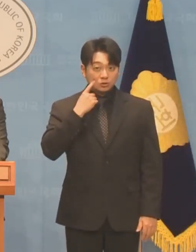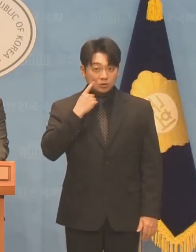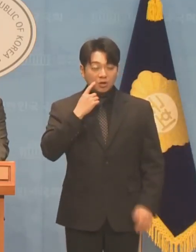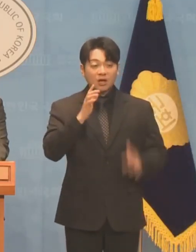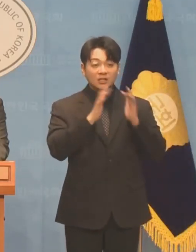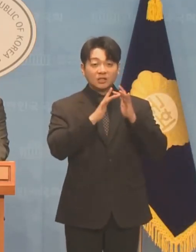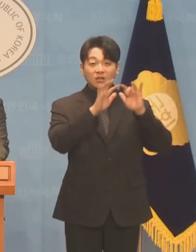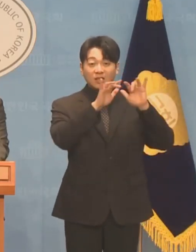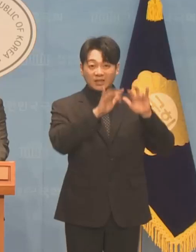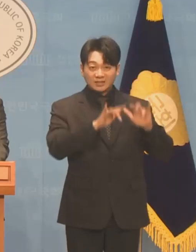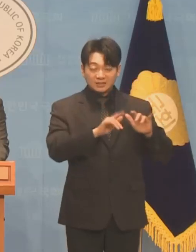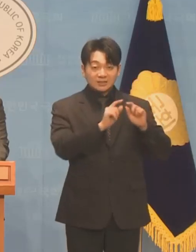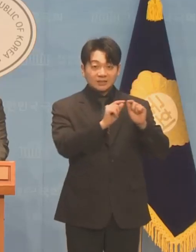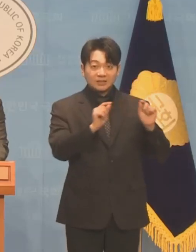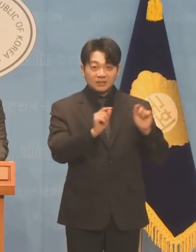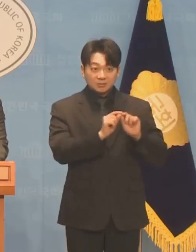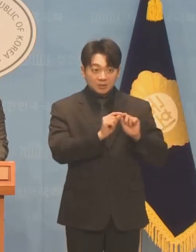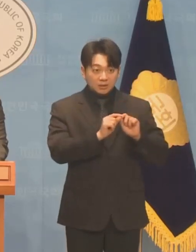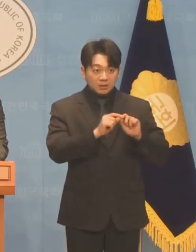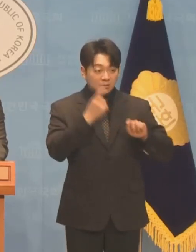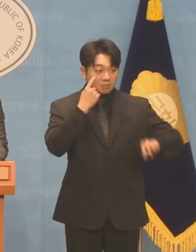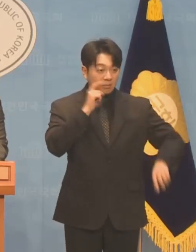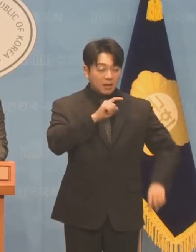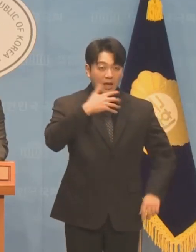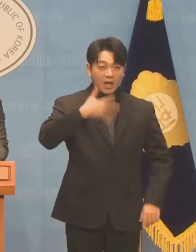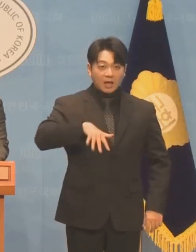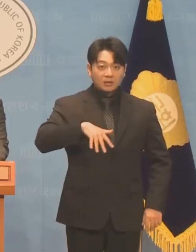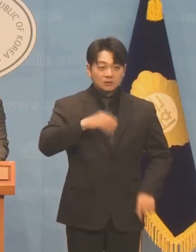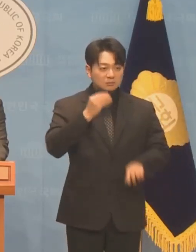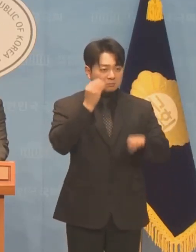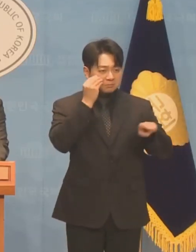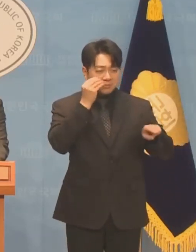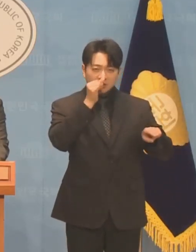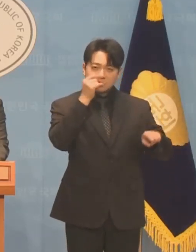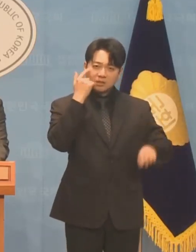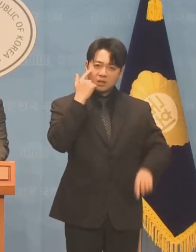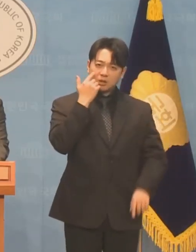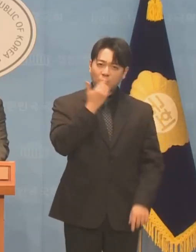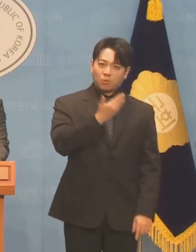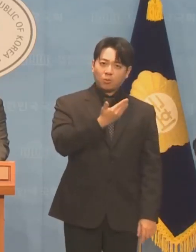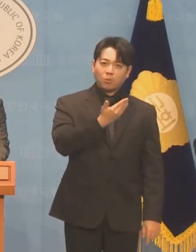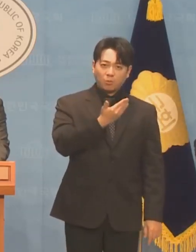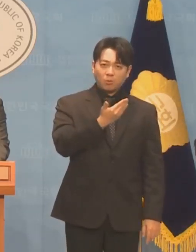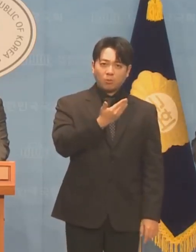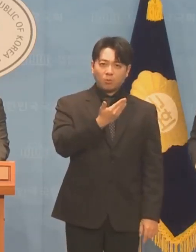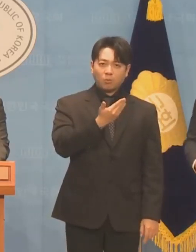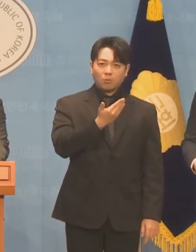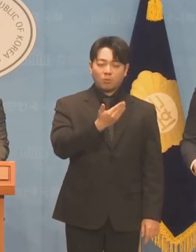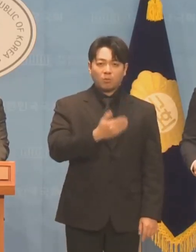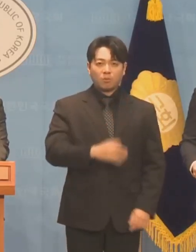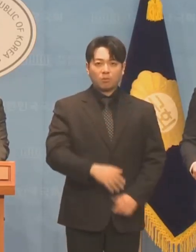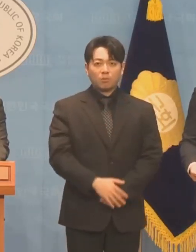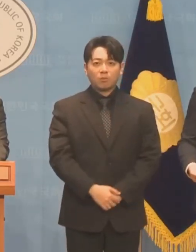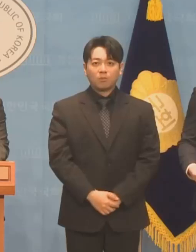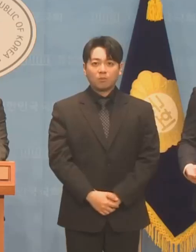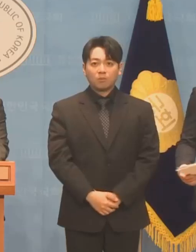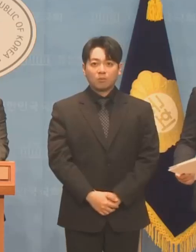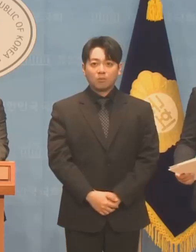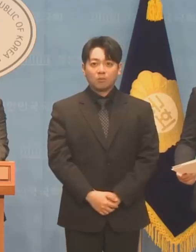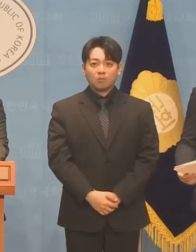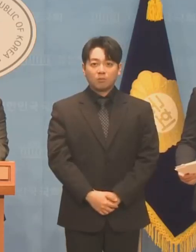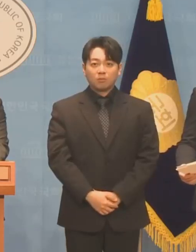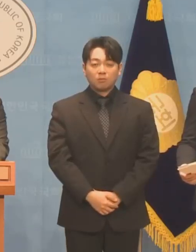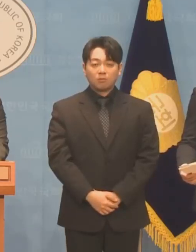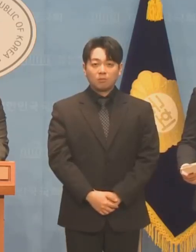조직이 더 남아 있는 것일까요? 그렇지 않고서는 민주파출소에 대해 이렇게 격렬하게